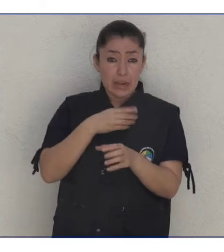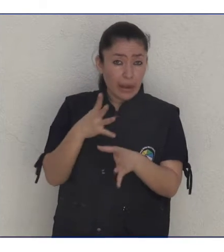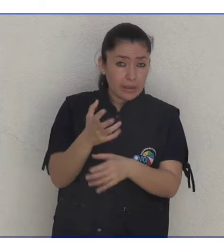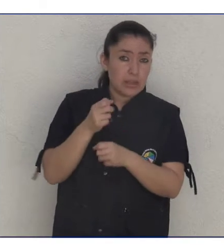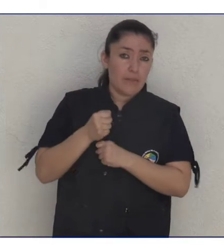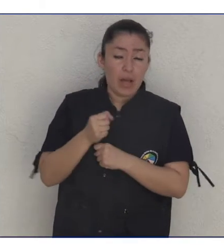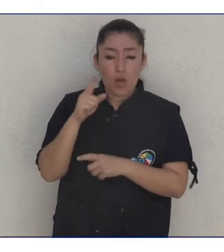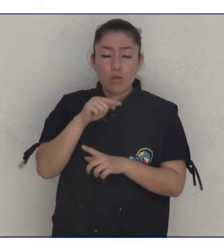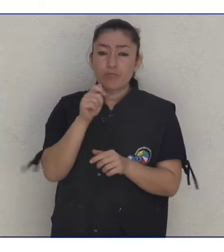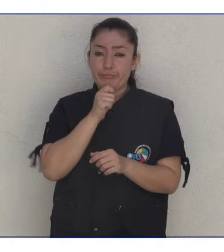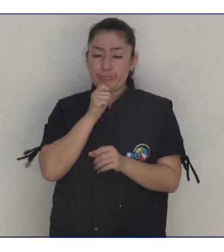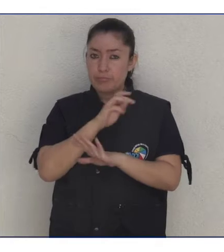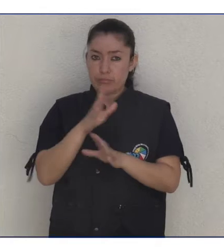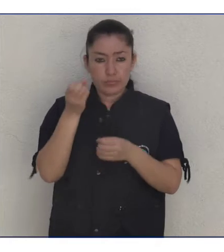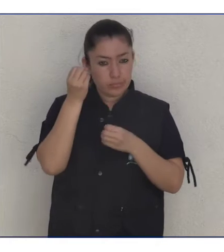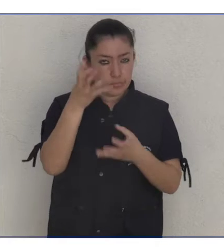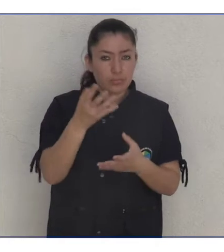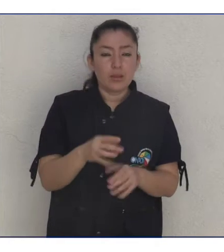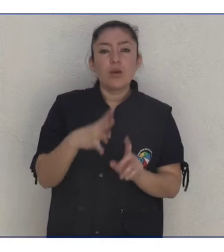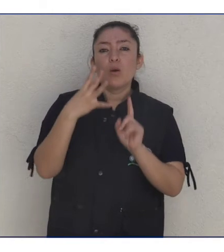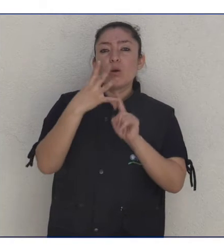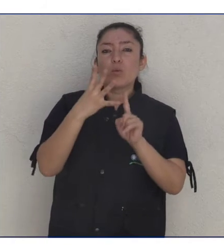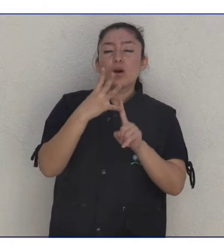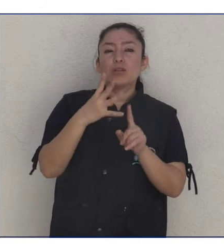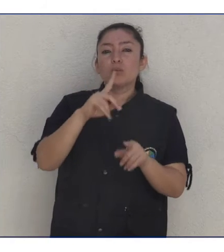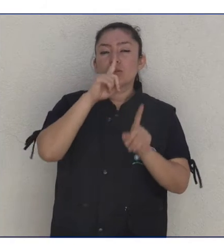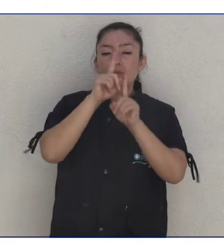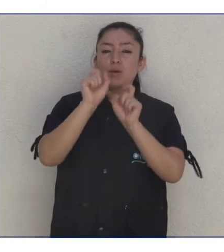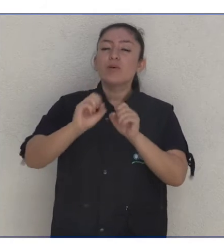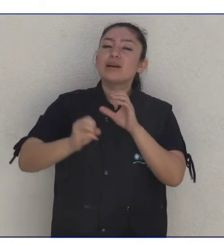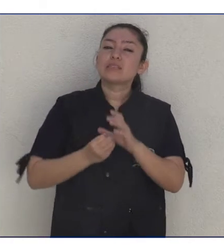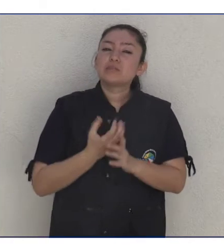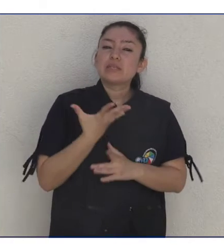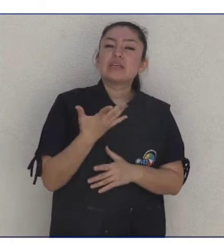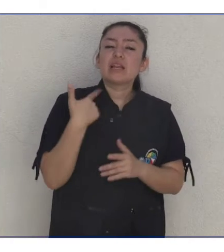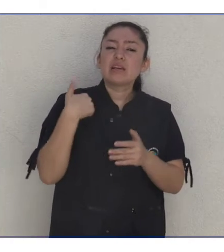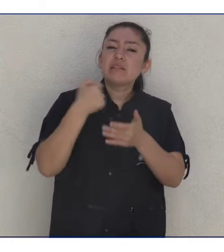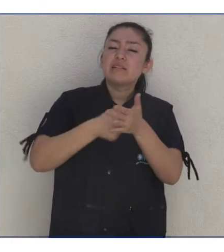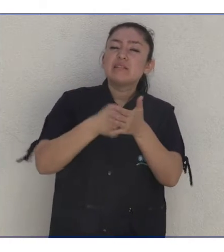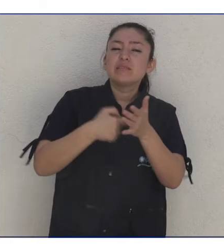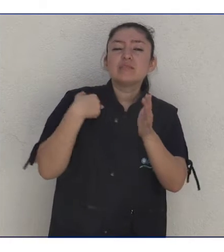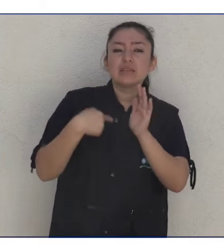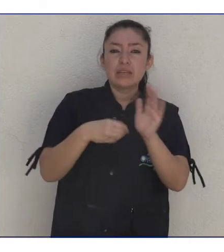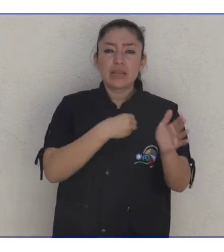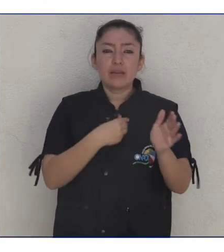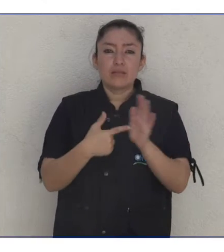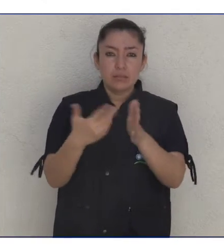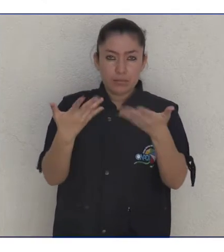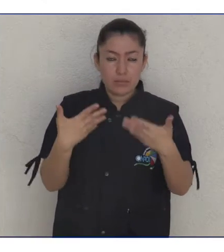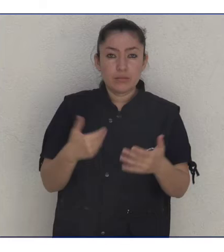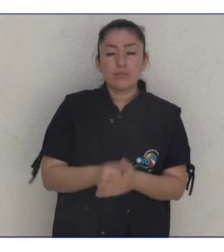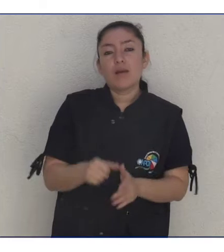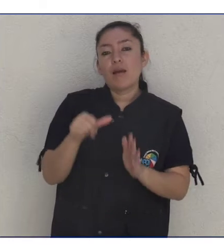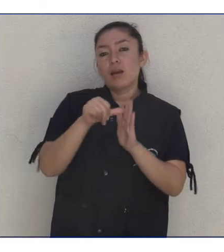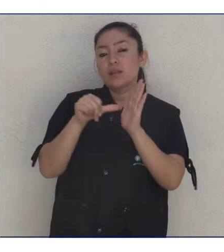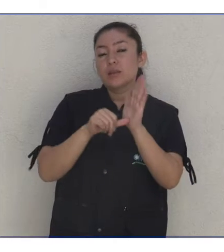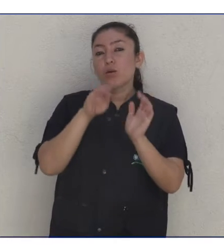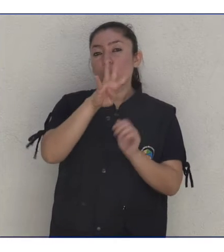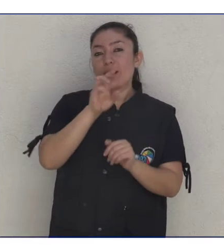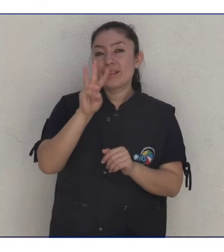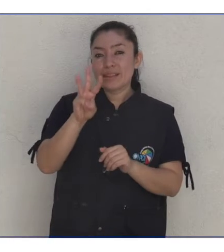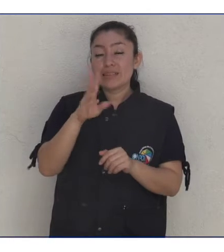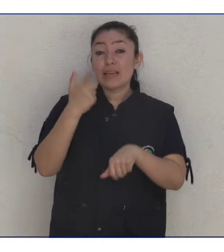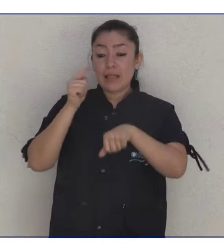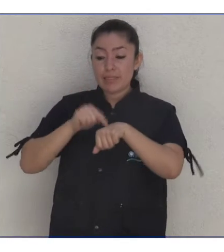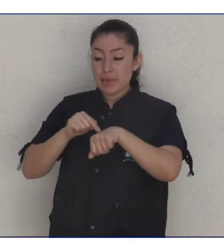como reservada o confidencial. O 4. Expresando la inexistencia. Artículo 43. Prórroga